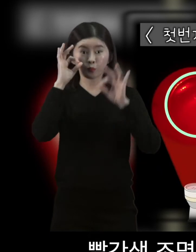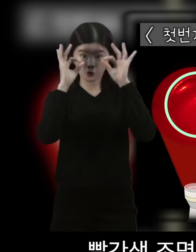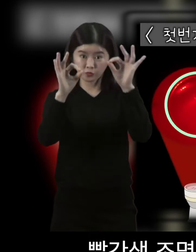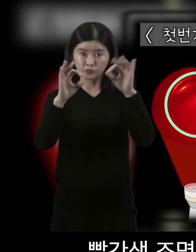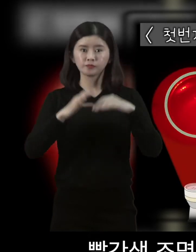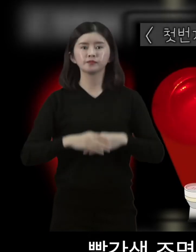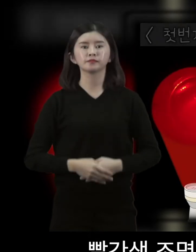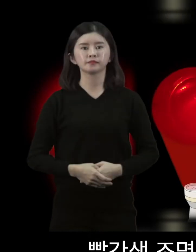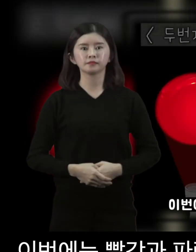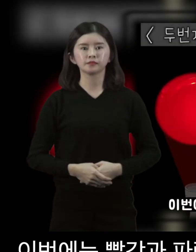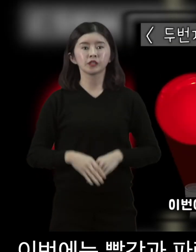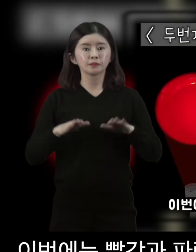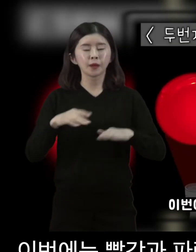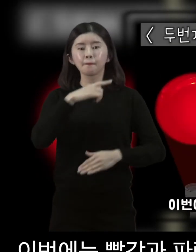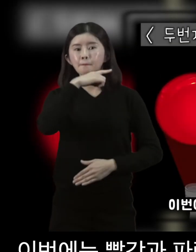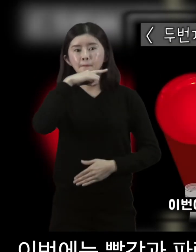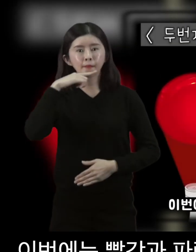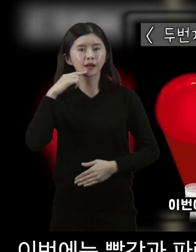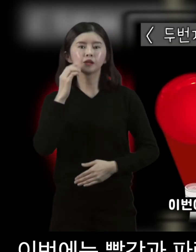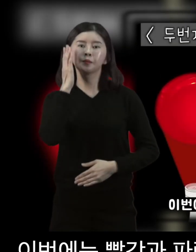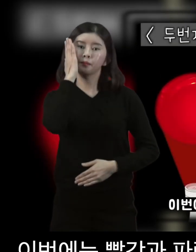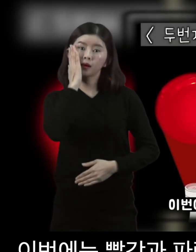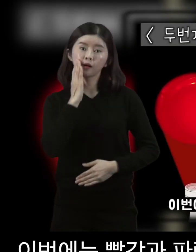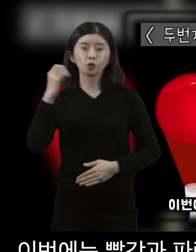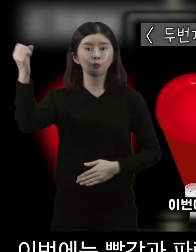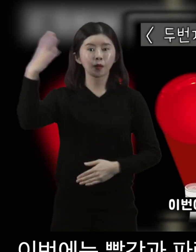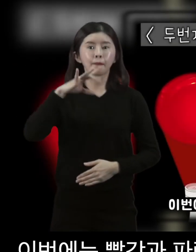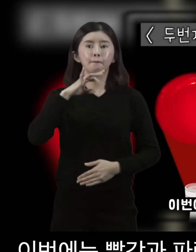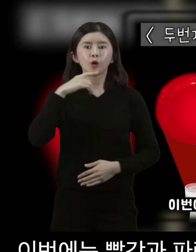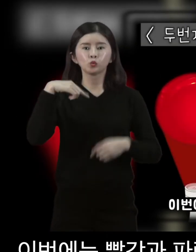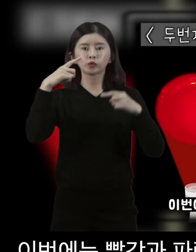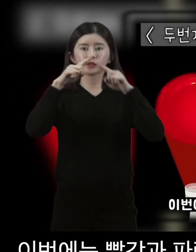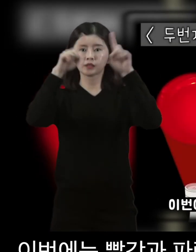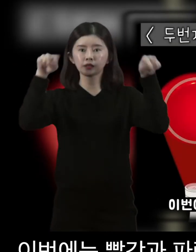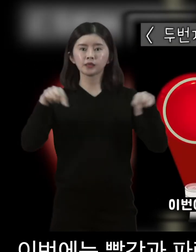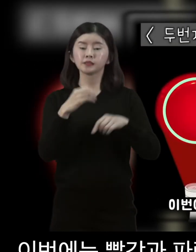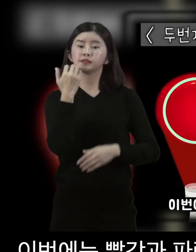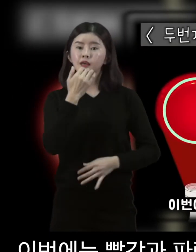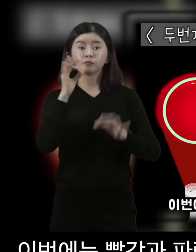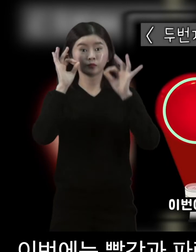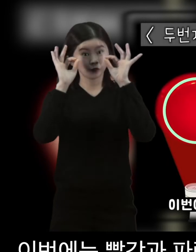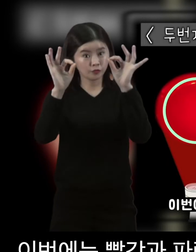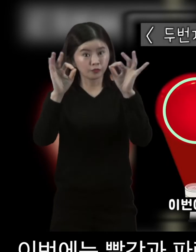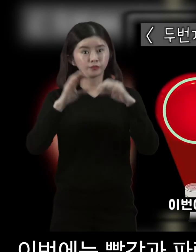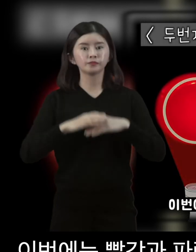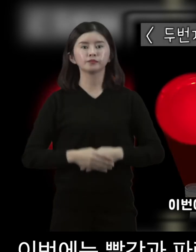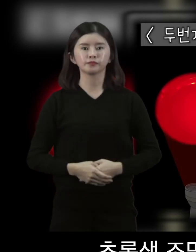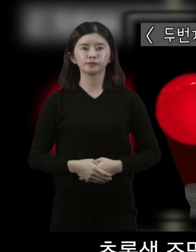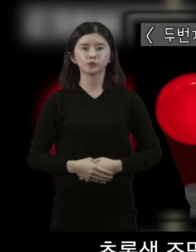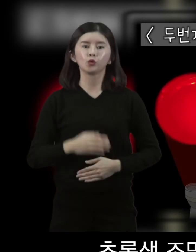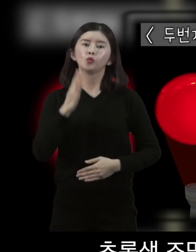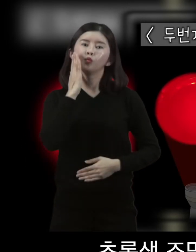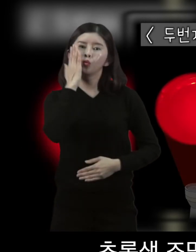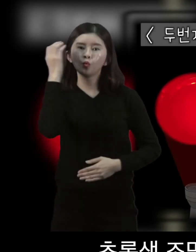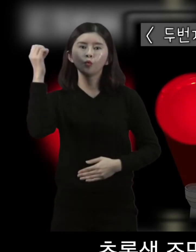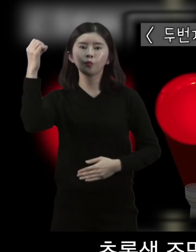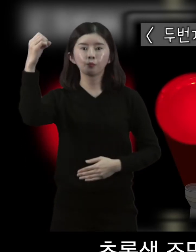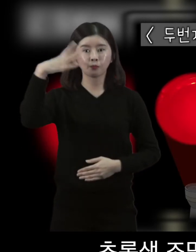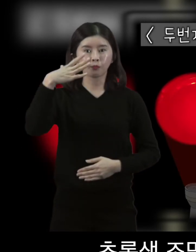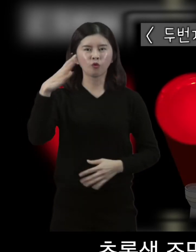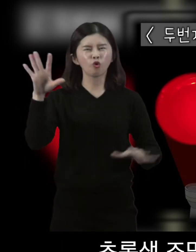보여요 이번에는 빨강과 파랑 조명에서만 종이의 색이 보이고 초록색